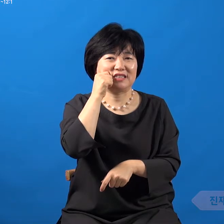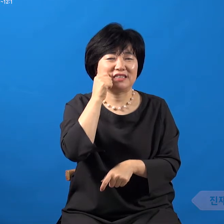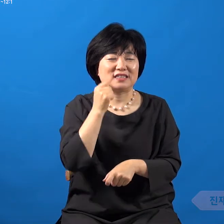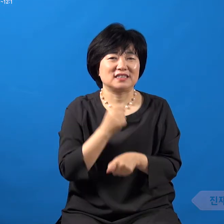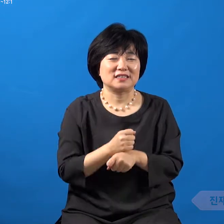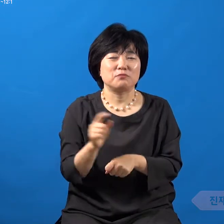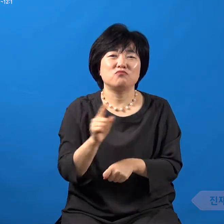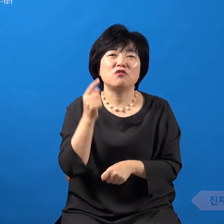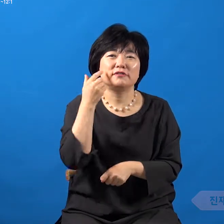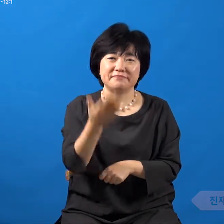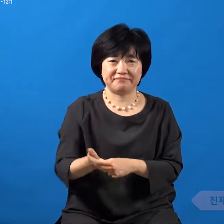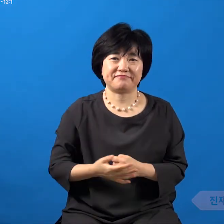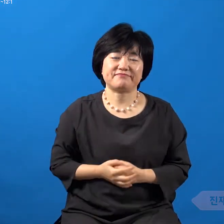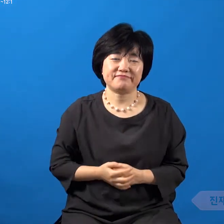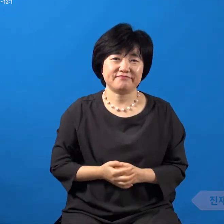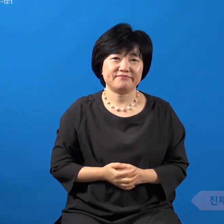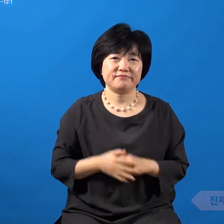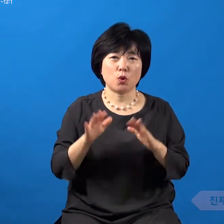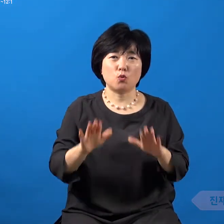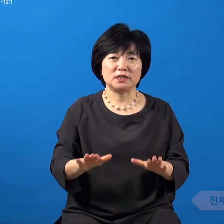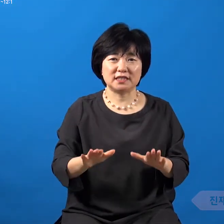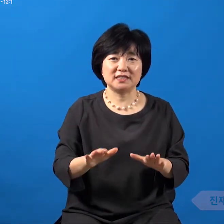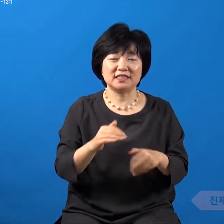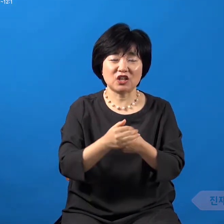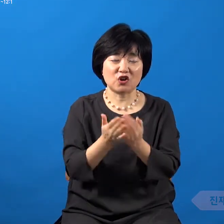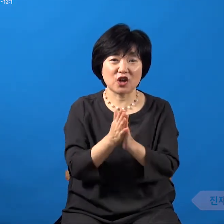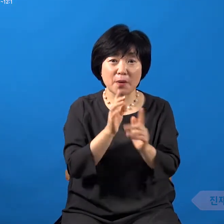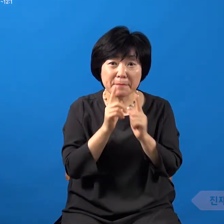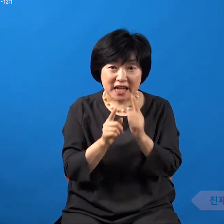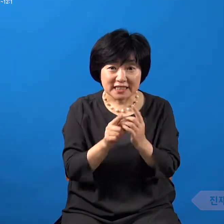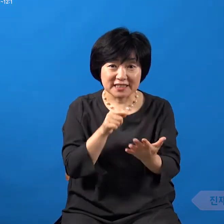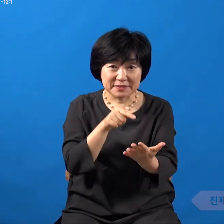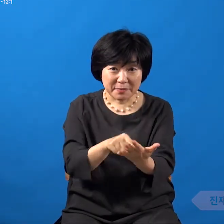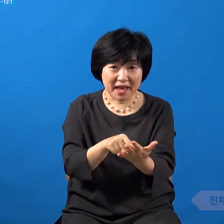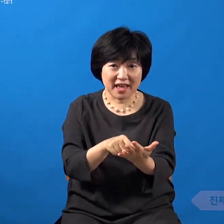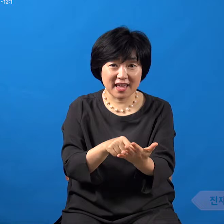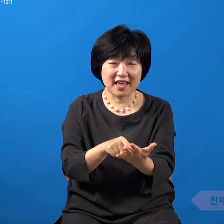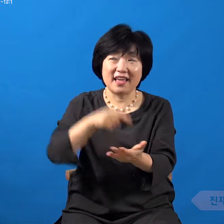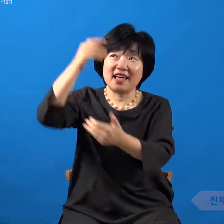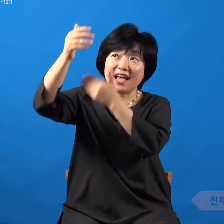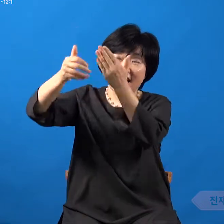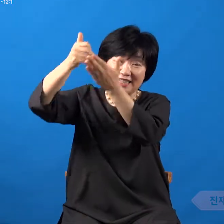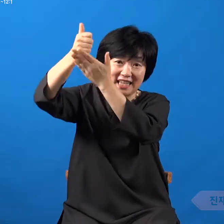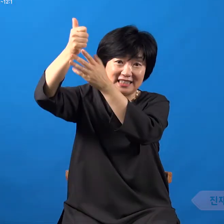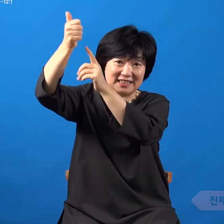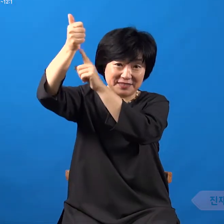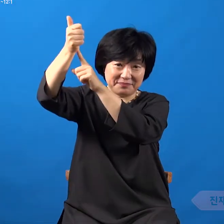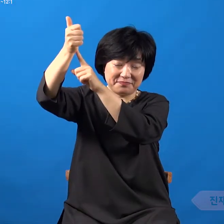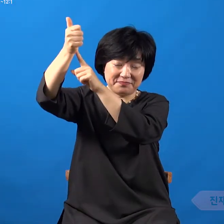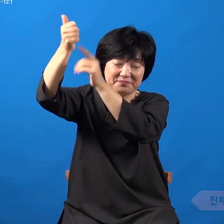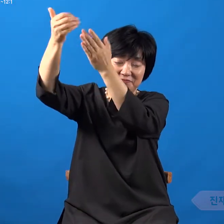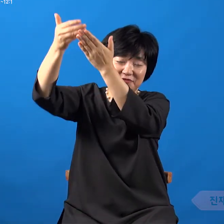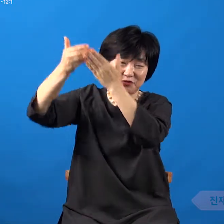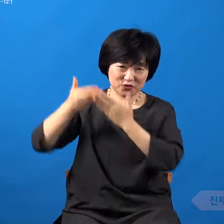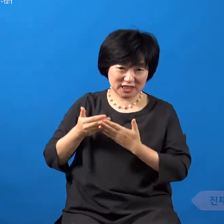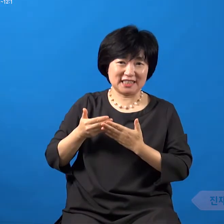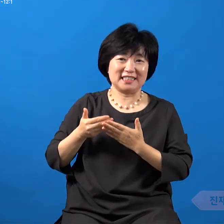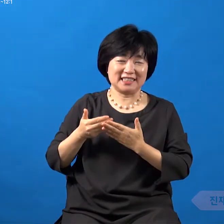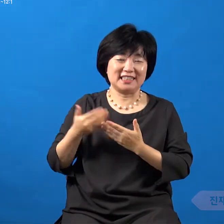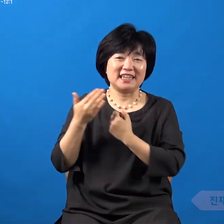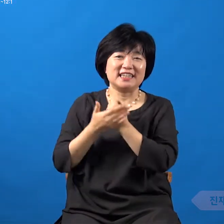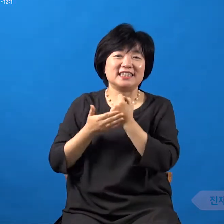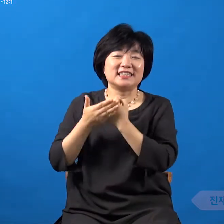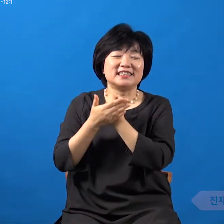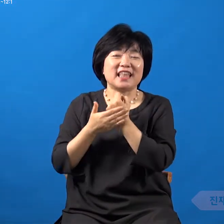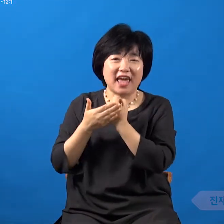걷지 못하게 한다면 오늘 성경은 우리 가운데 말씀합니다. 하나님을 우리를 향해 주시는